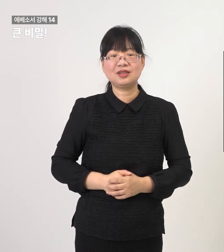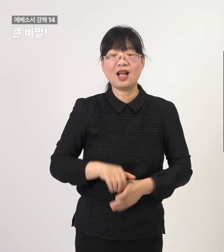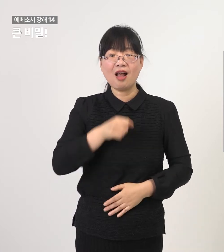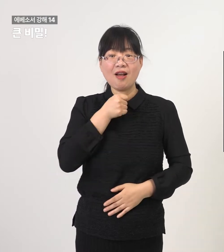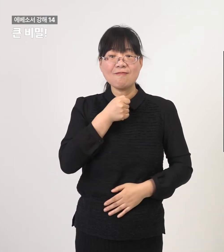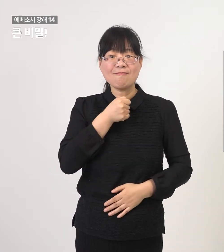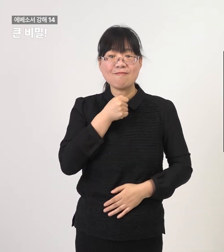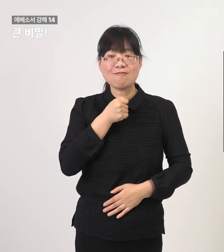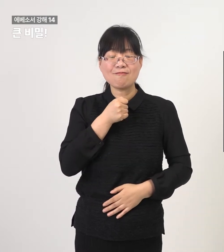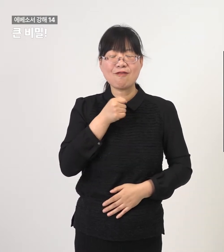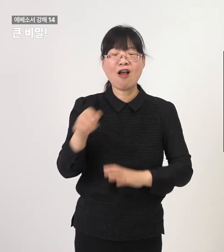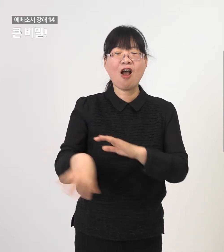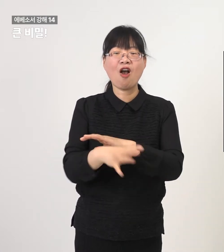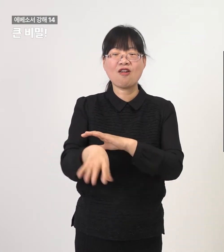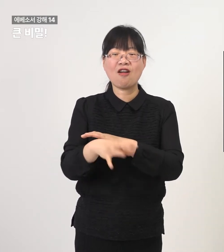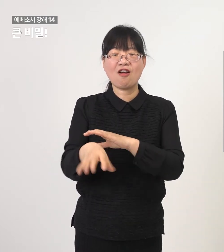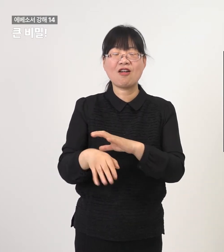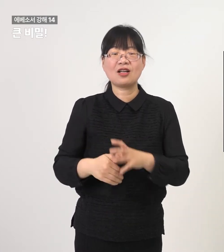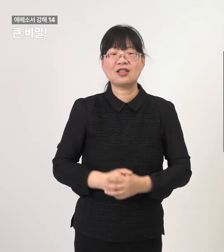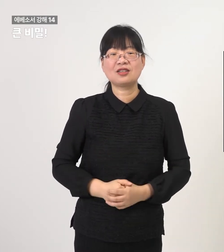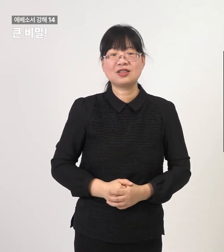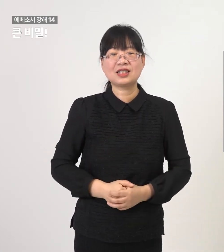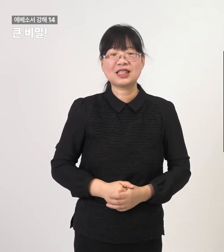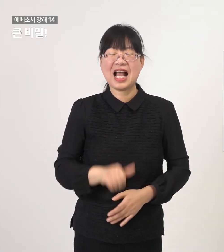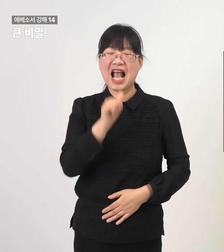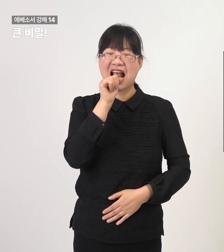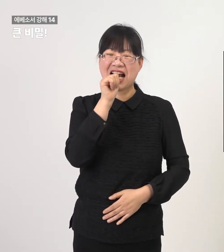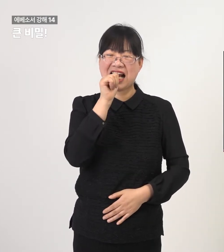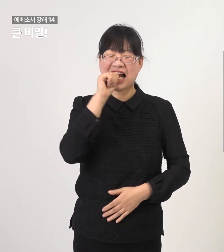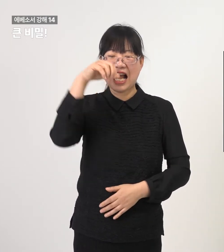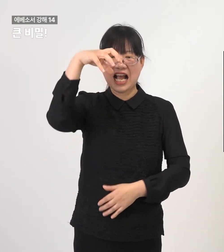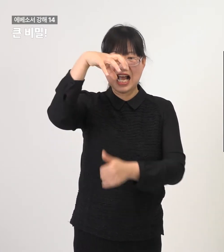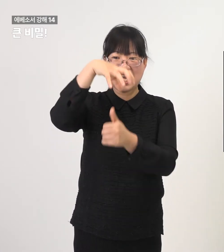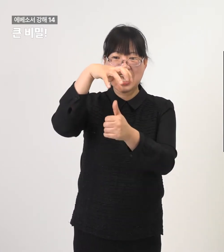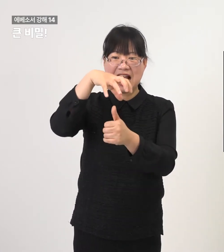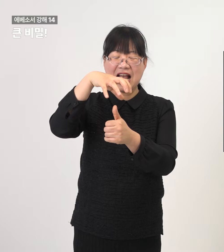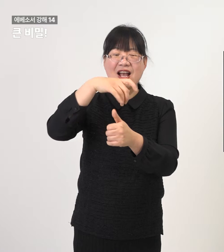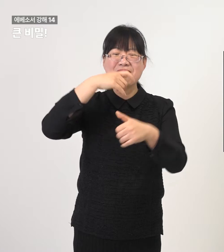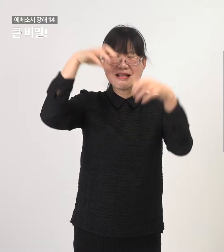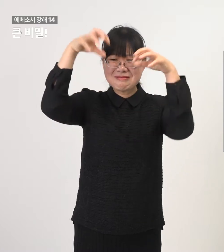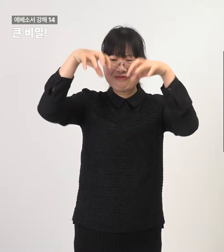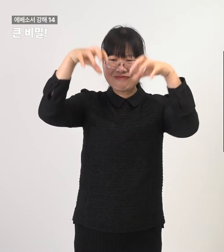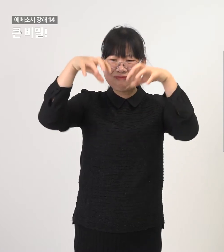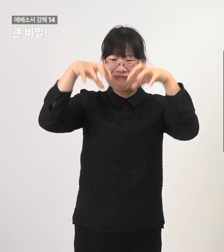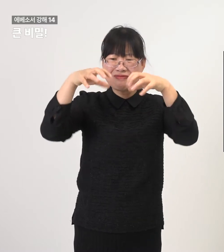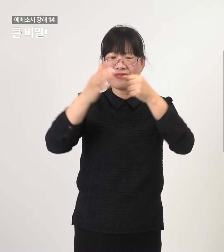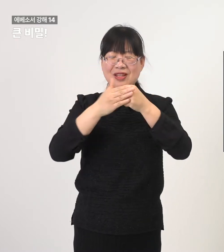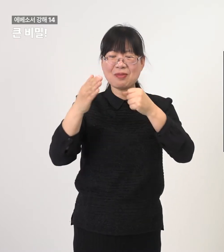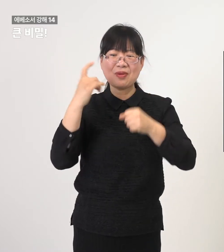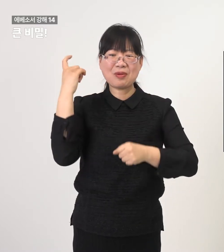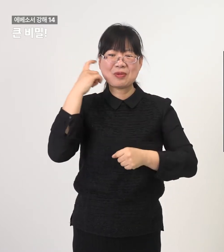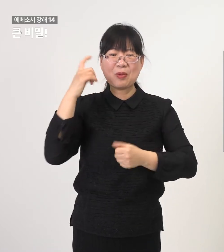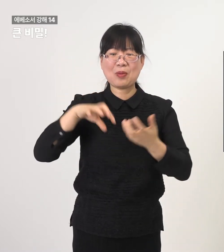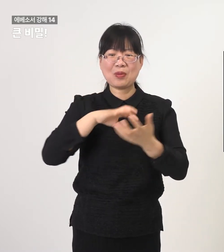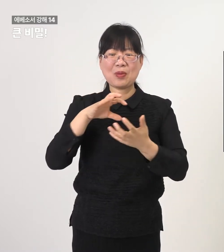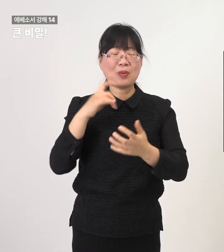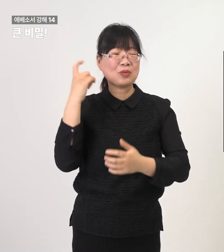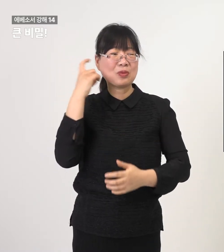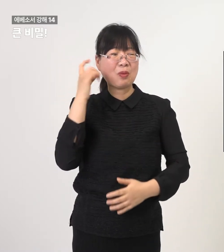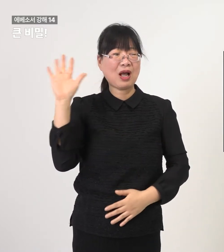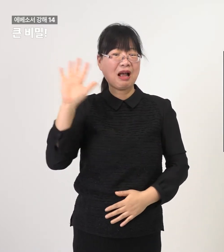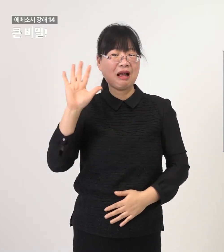시스템도 뭐 엉망인데다가 그 양철 지붕에 막 비가 때리니까 얼마나 시끄럽겠어요. 뭔 소리인지도 안